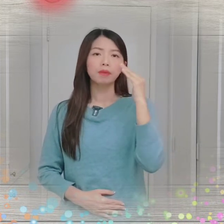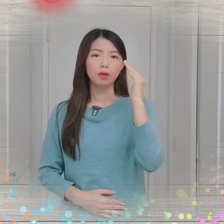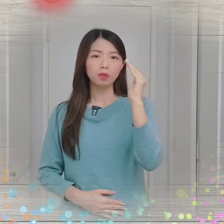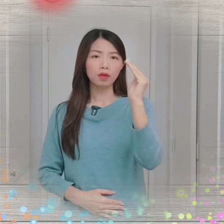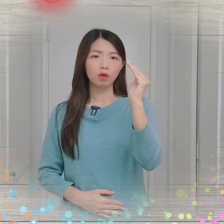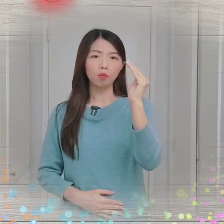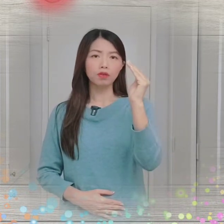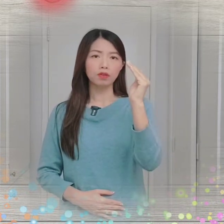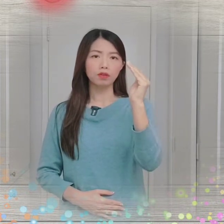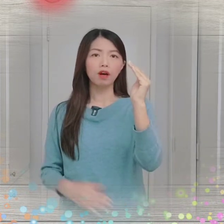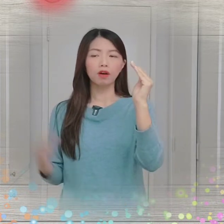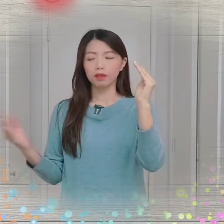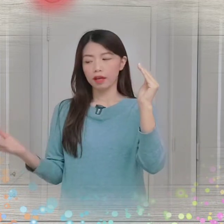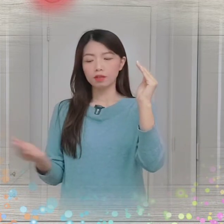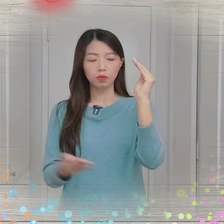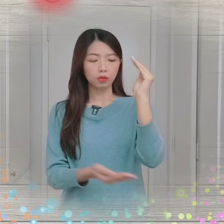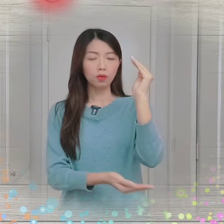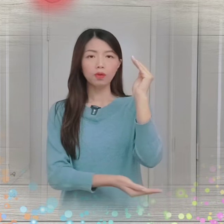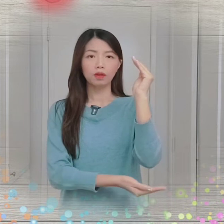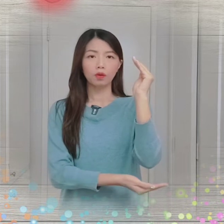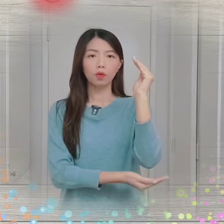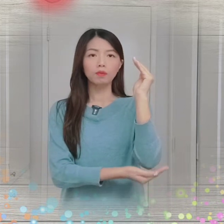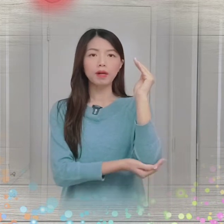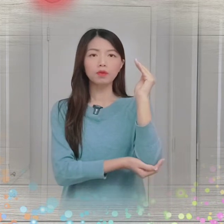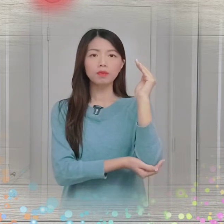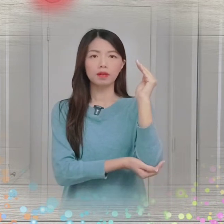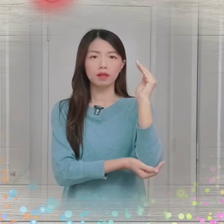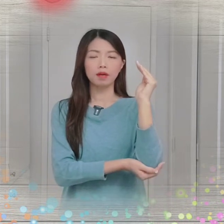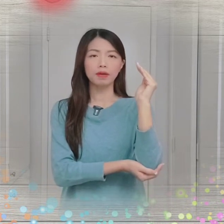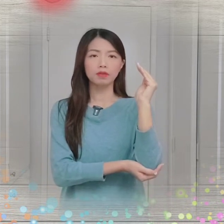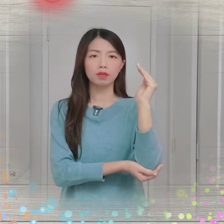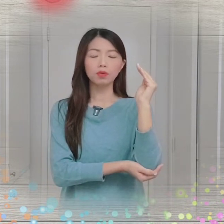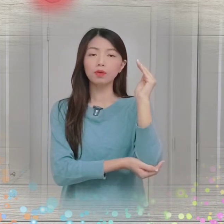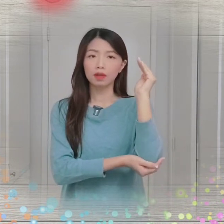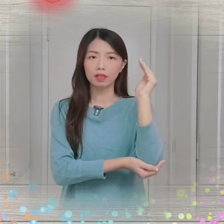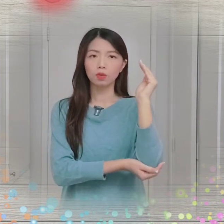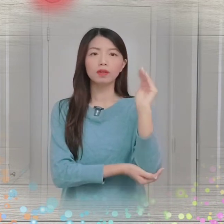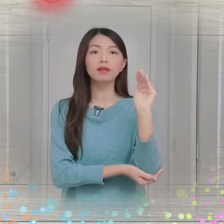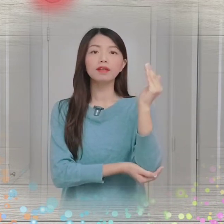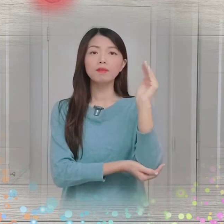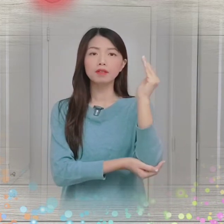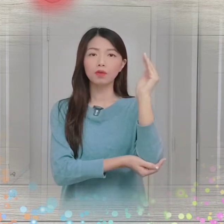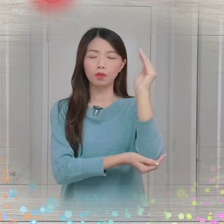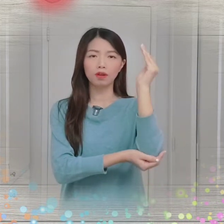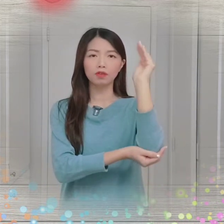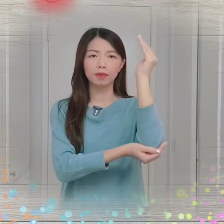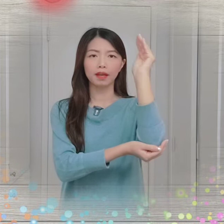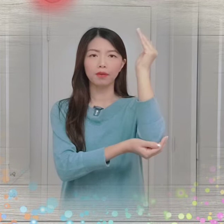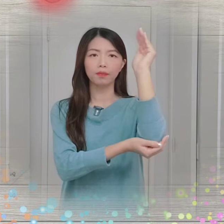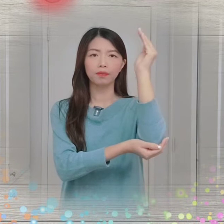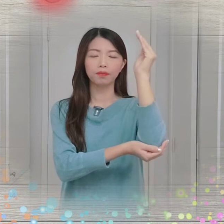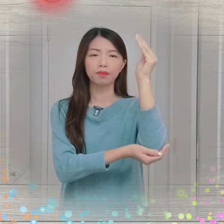바로 손을 이렇게 오므려 주시고요. 다른 손으로 오른 팔꿈치를 잡아주시고 이 손은 흔들면서 위로